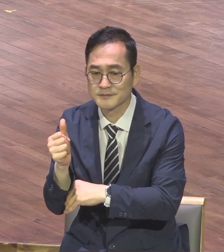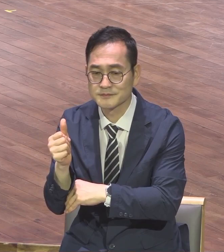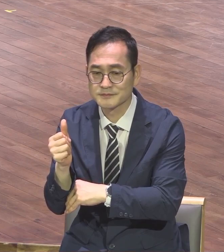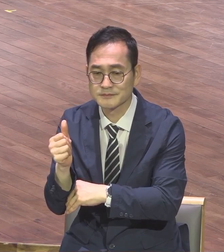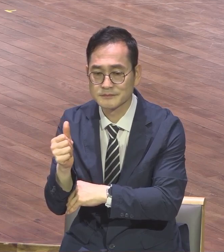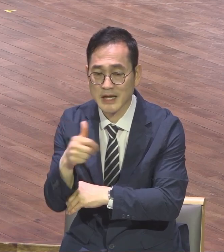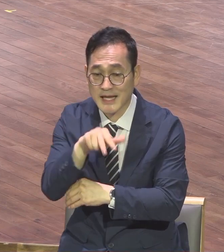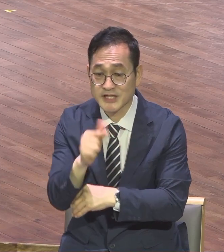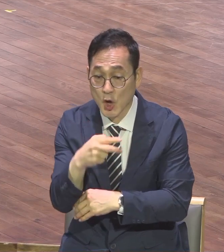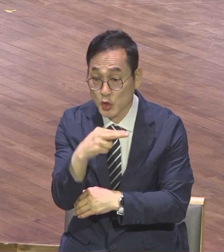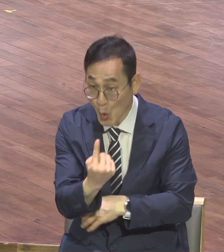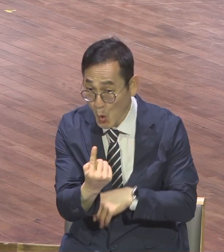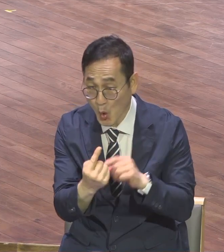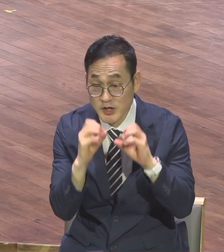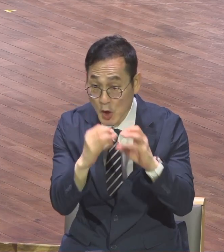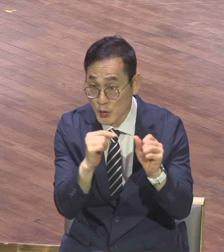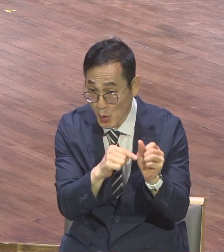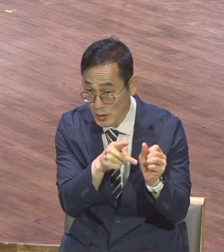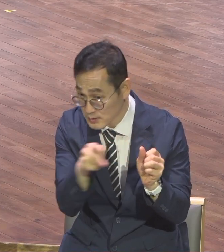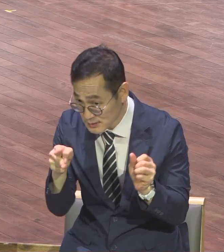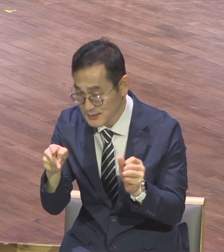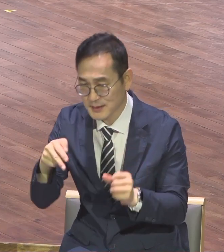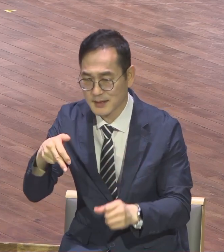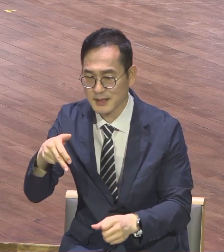합니다. 캐리그마 이 말은요,